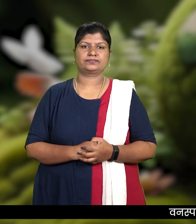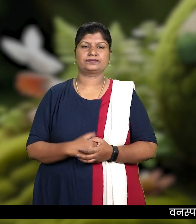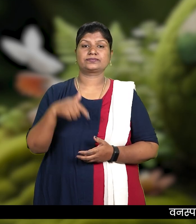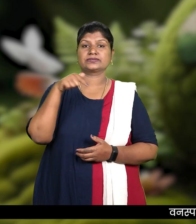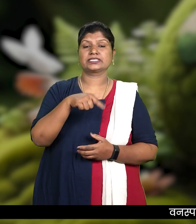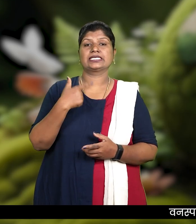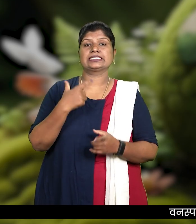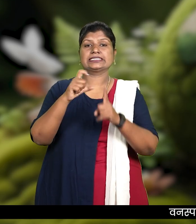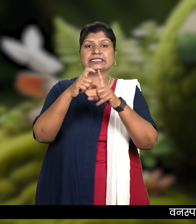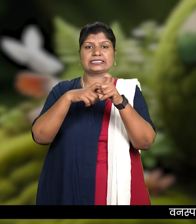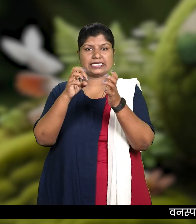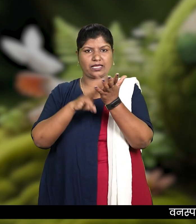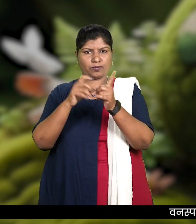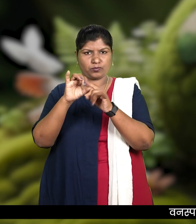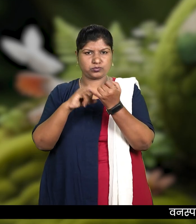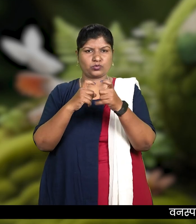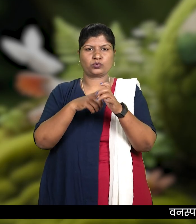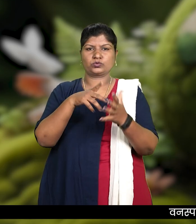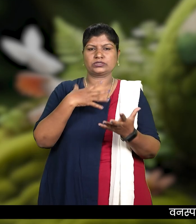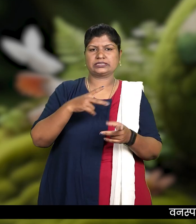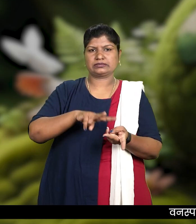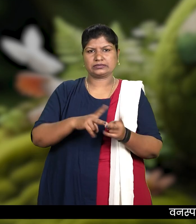वनस्पती आणि प्राण्यांच्या मृत शरीरांचे विघटन करतात